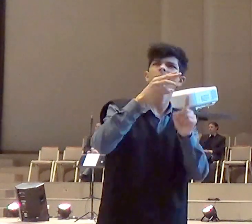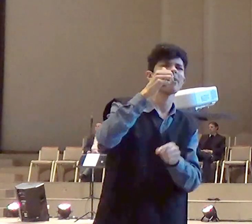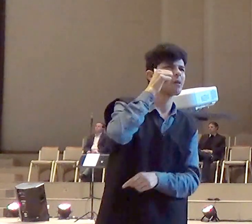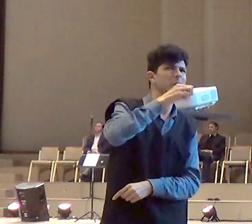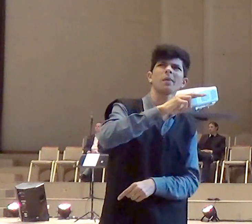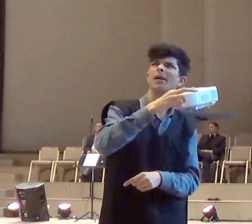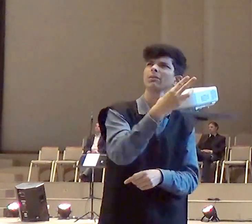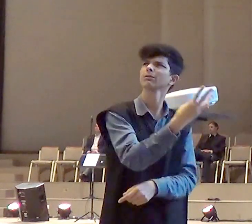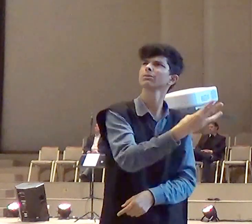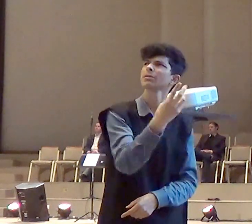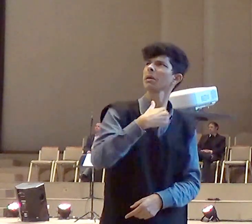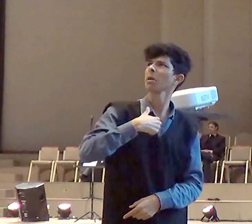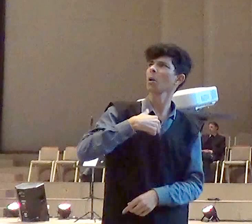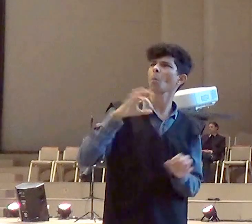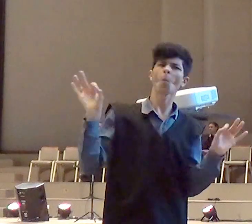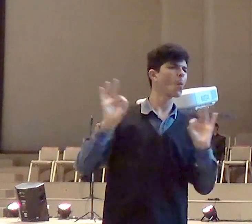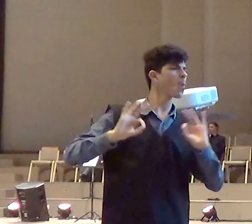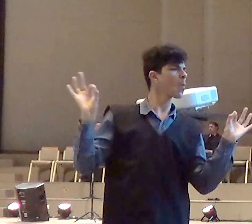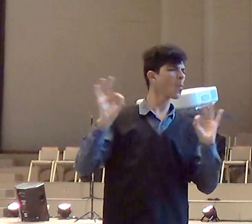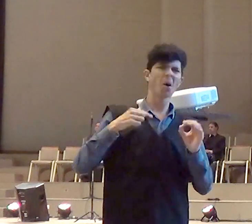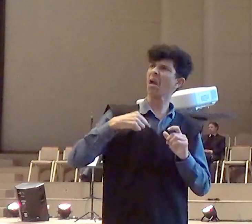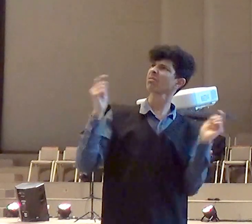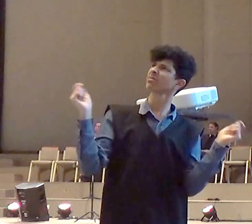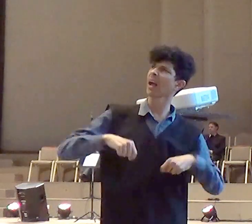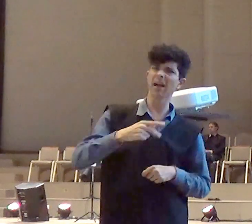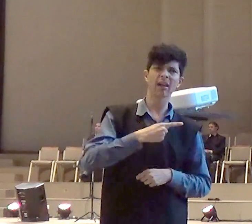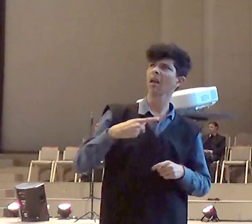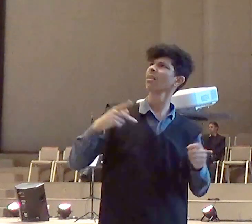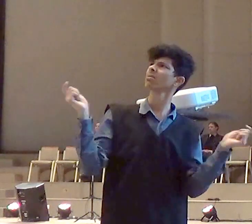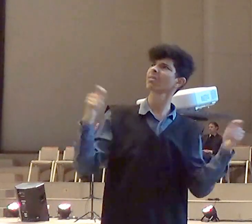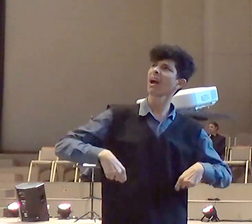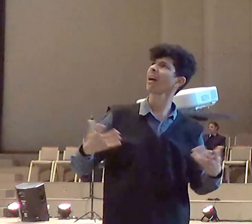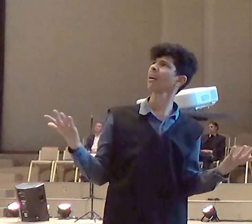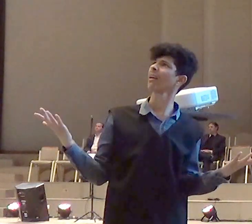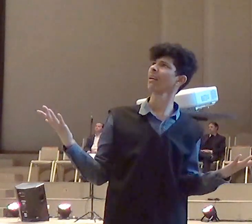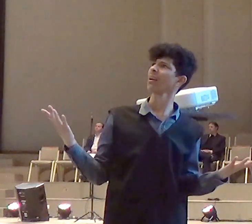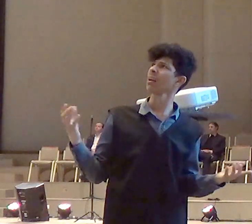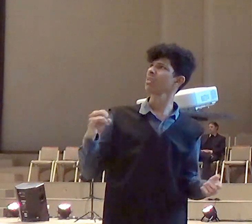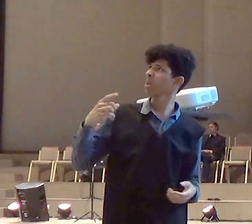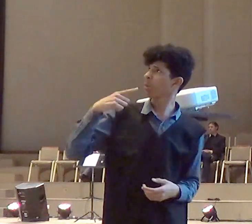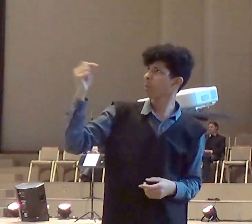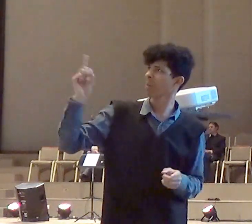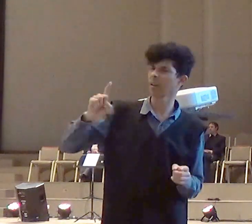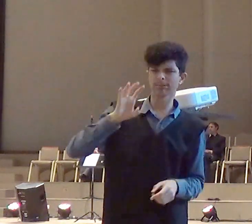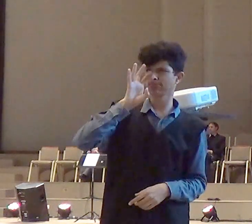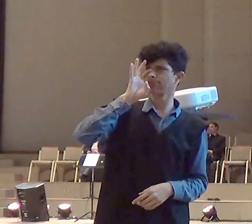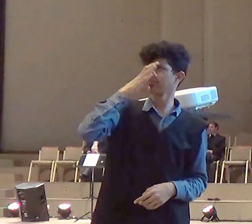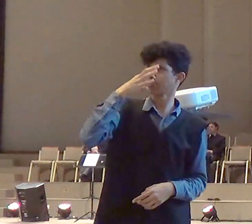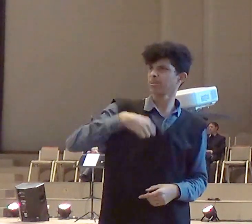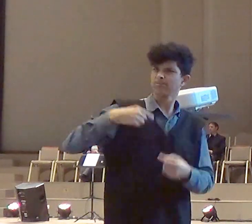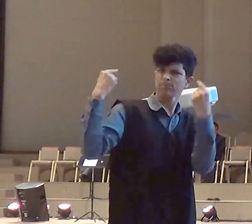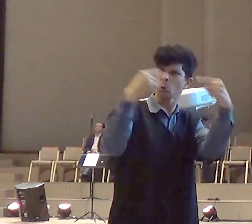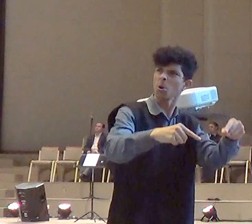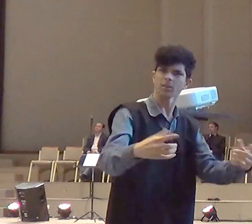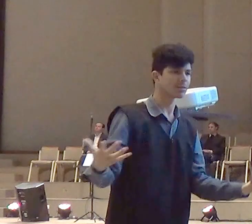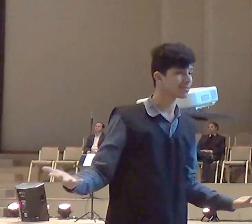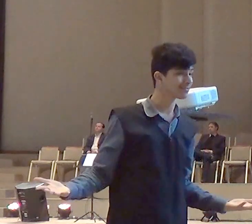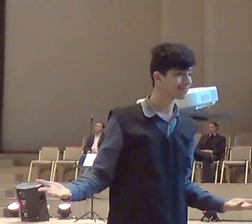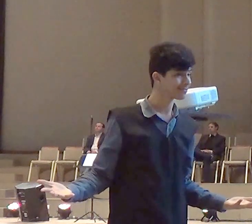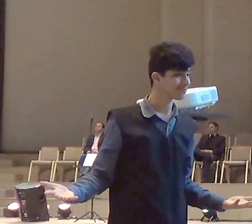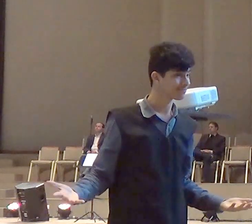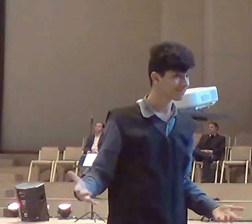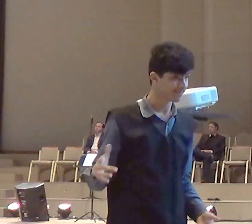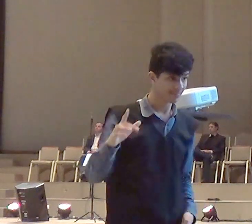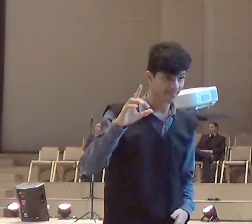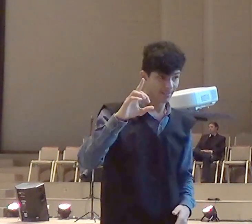eu também podia ser então se o senhor escolher eu vou dar um jeito de ser E aí Deus está falando